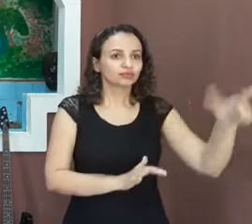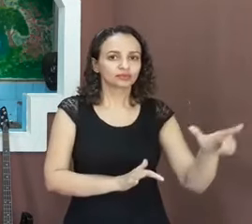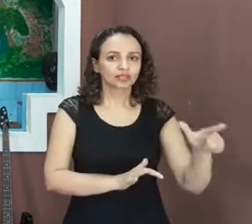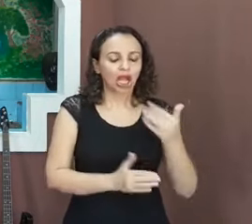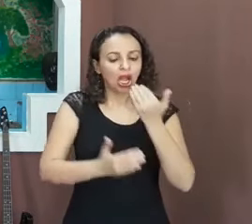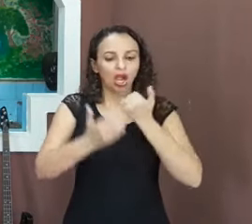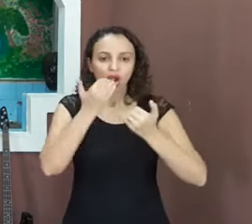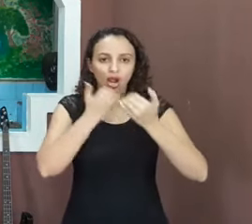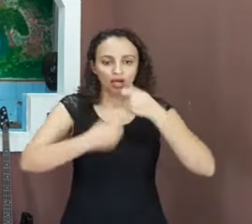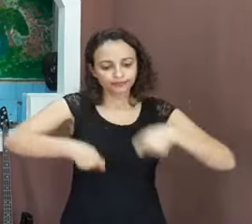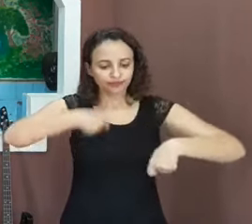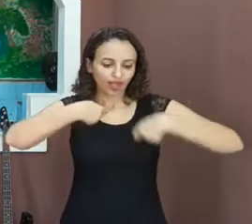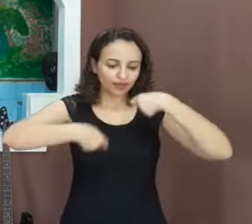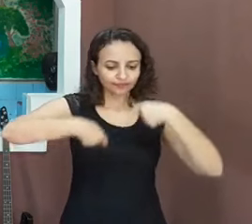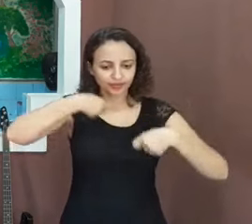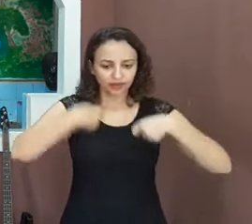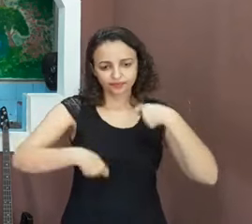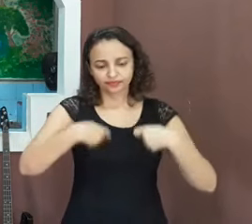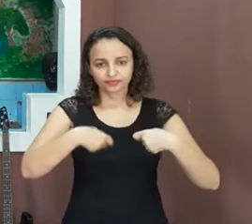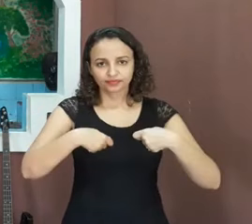comendo comida que não devia comer,